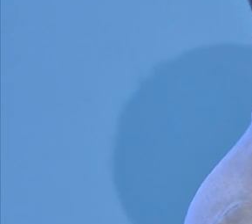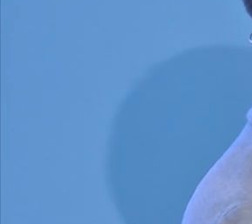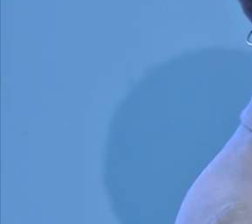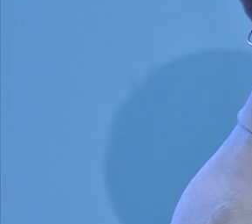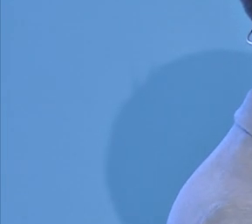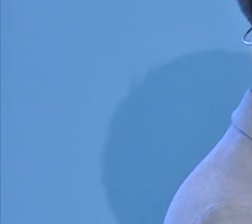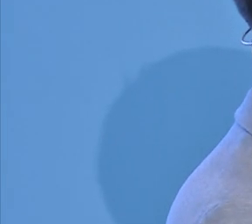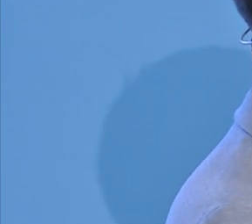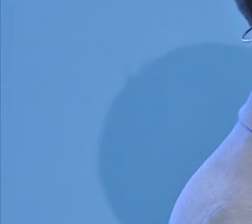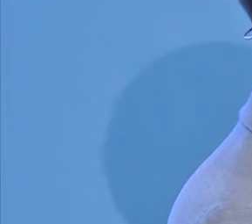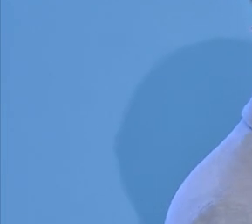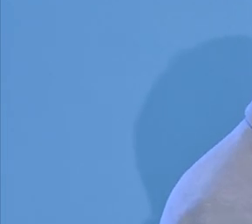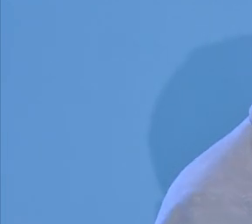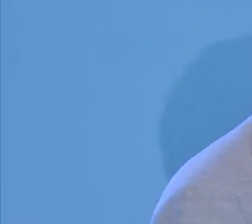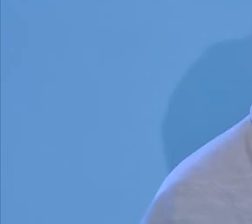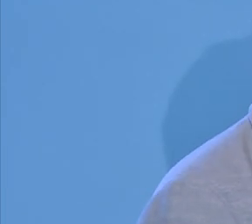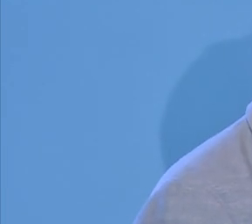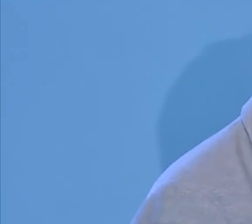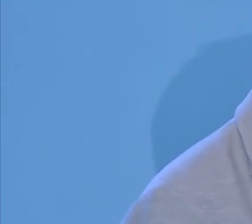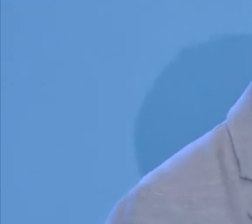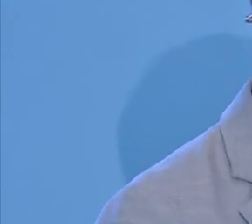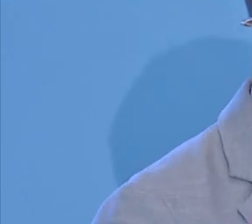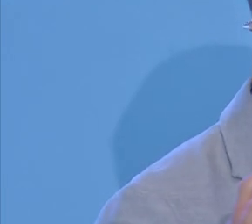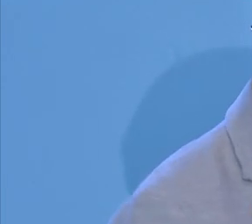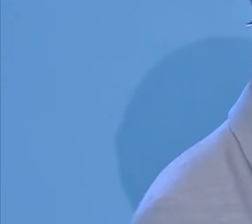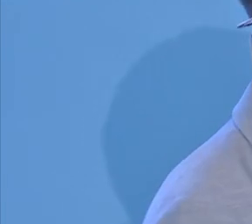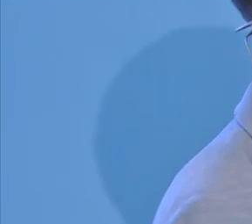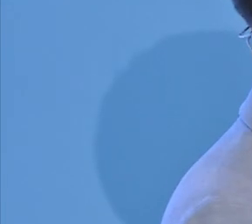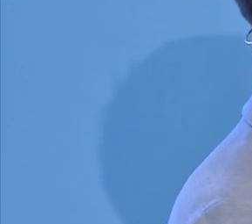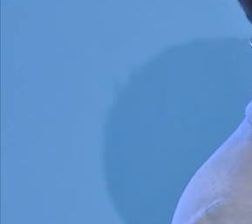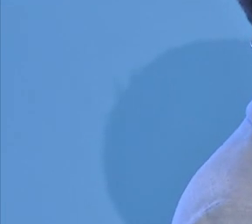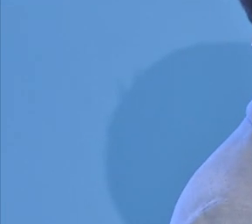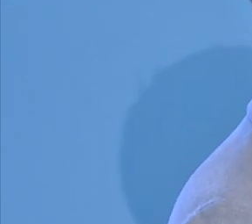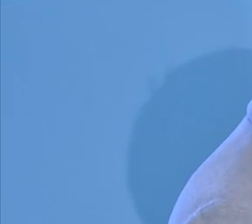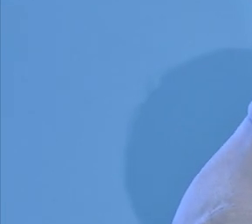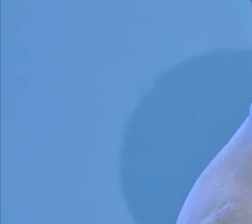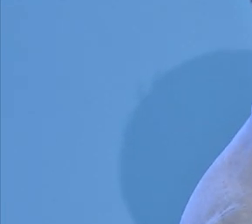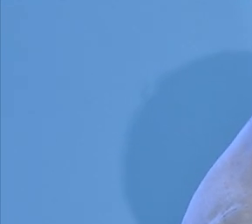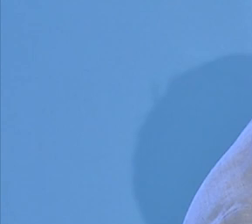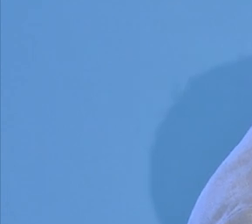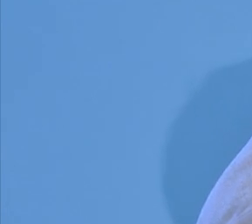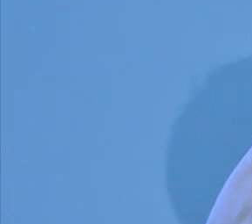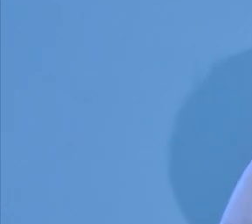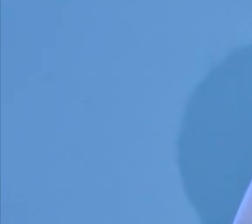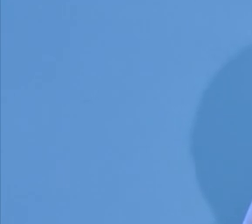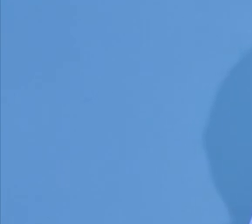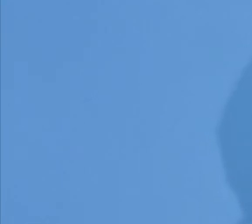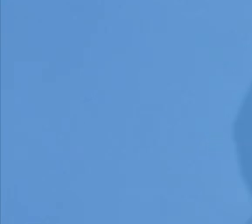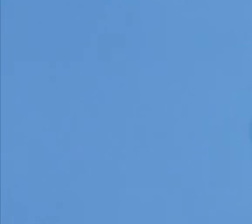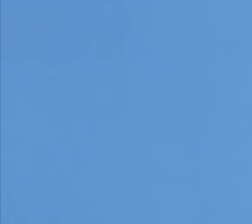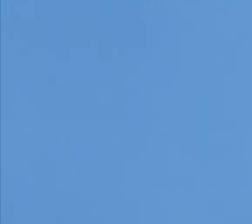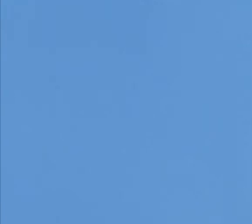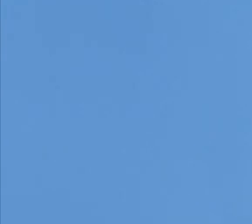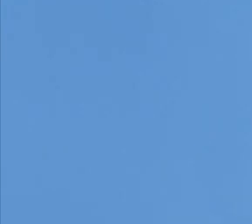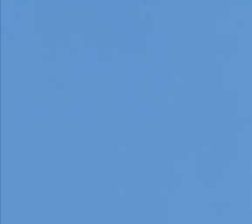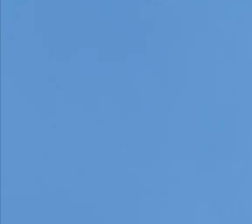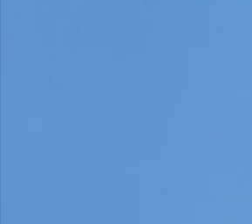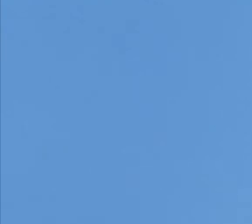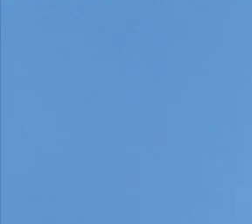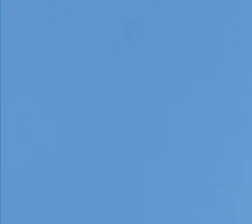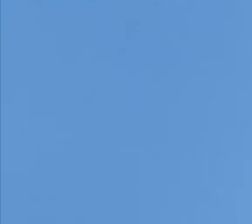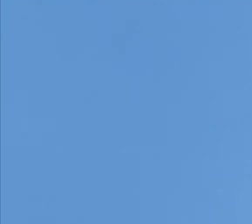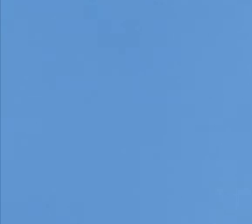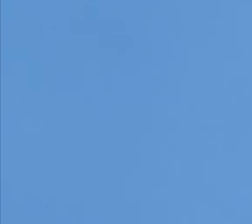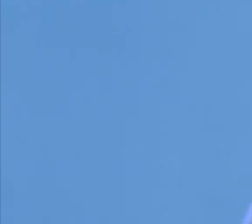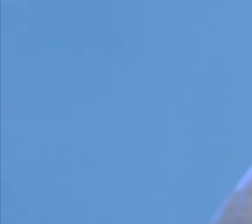att bli politiskt som en icke-partisan organisation? Information. Information i ett digitalt sätt, för att Migrationsverket